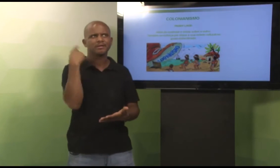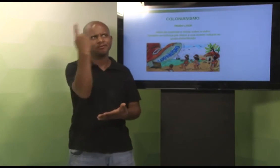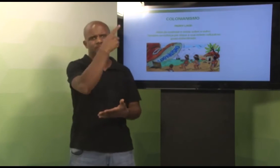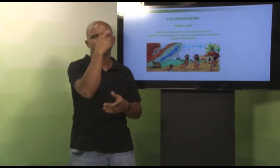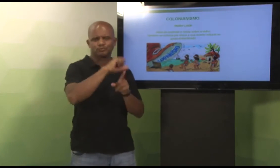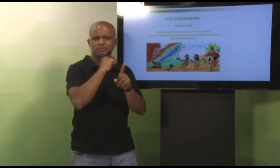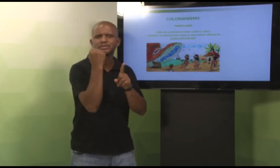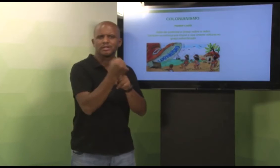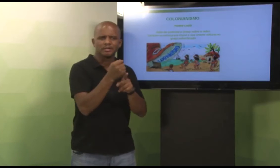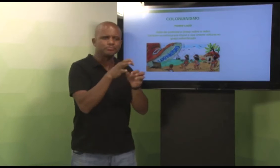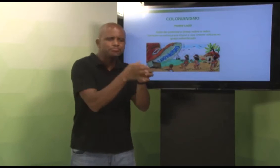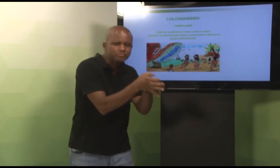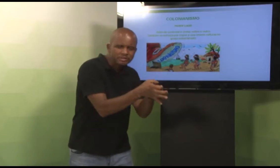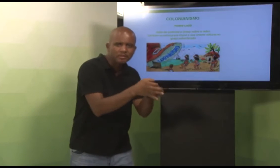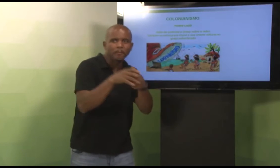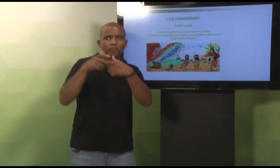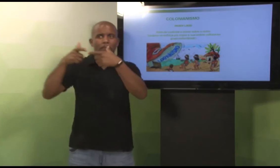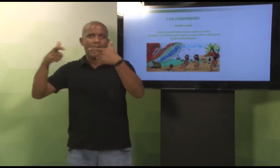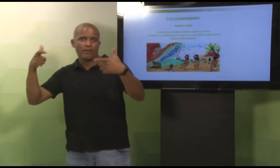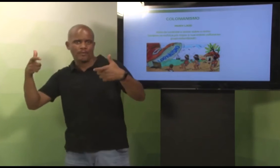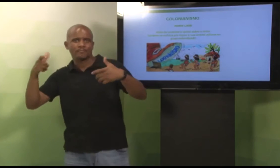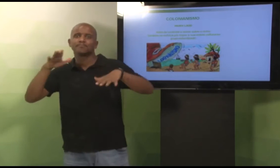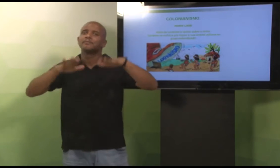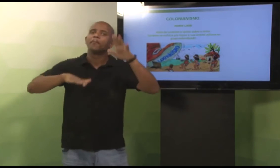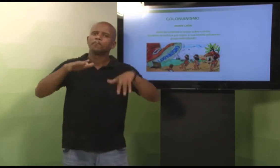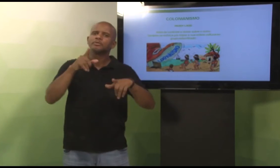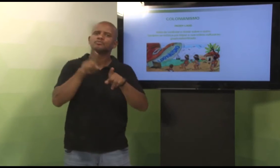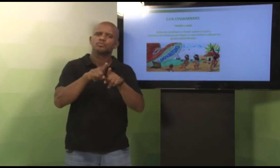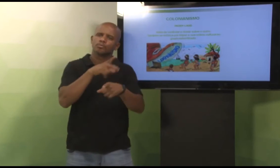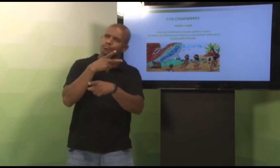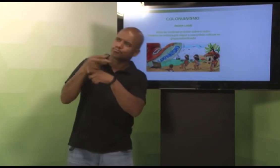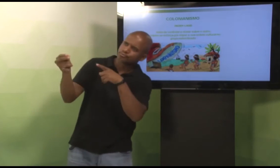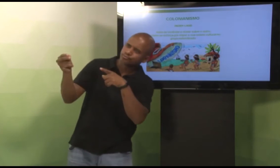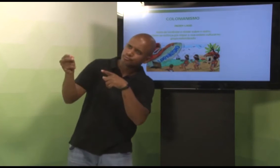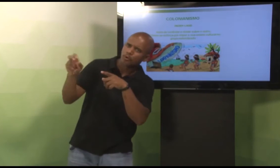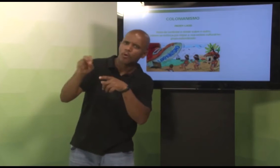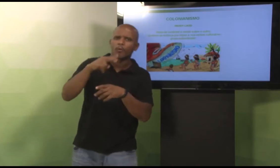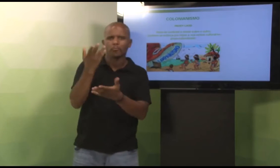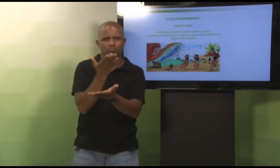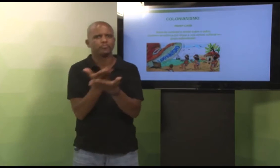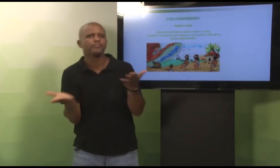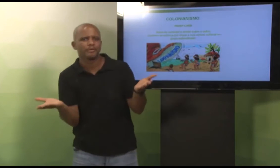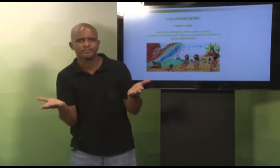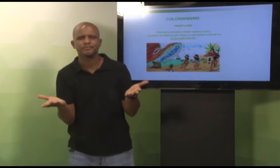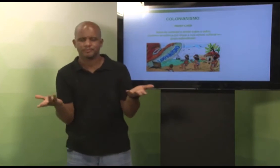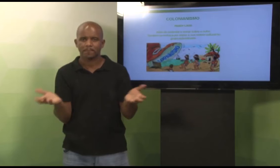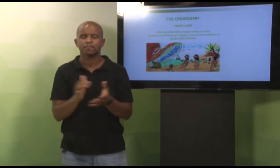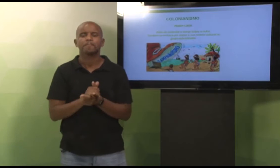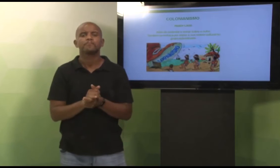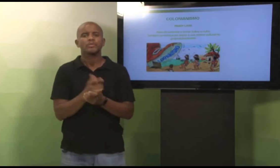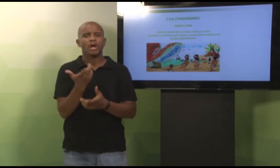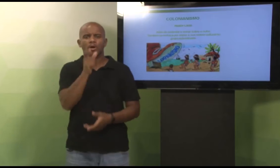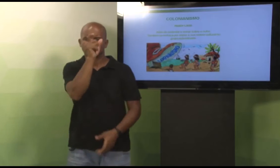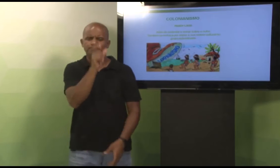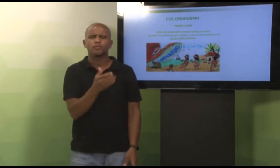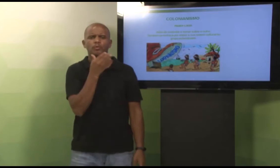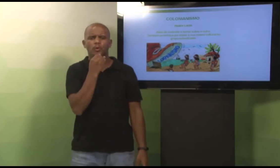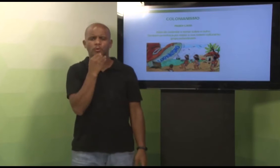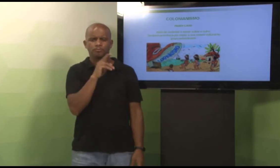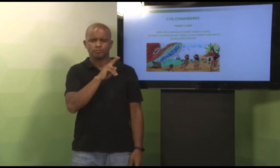imposição. E isso acontece em vários contextos sociais. Há grupos minoritários e majoritários. E às vezes